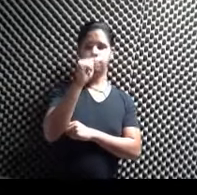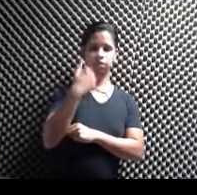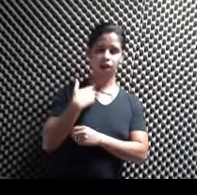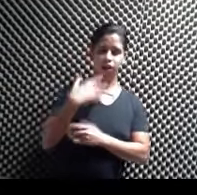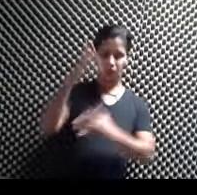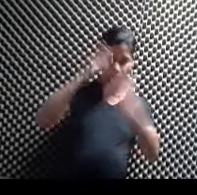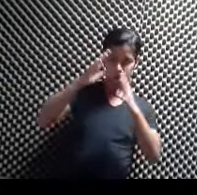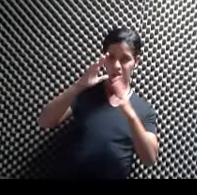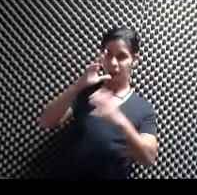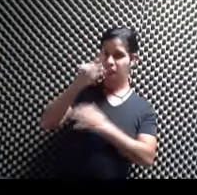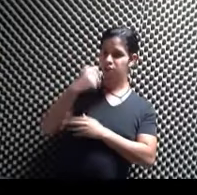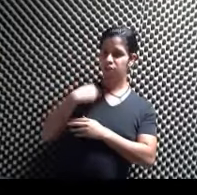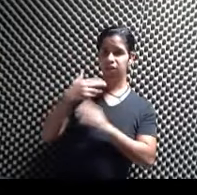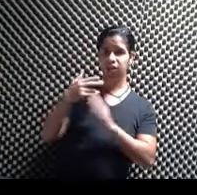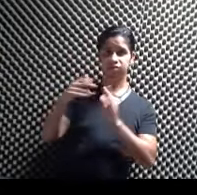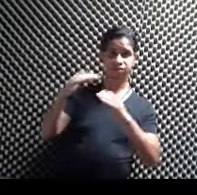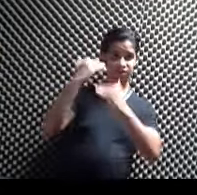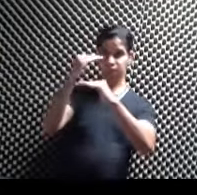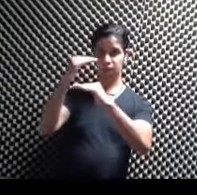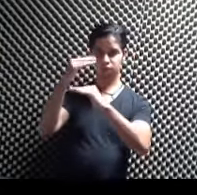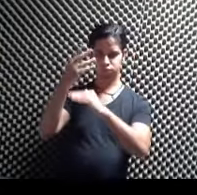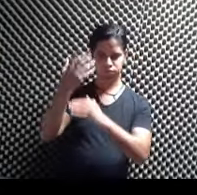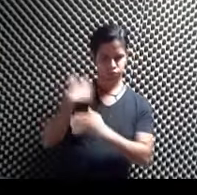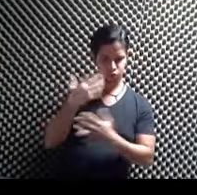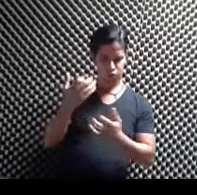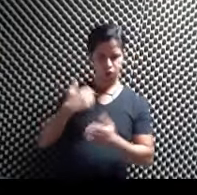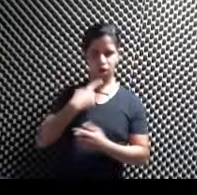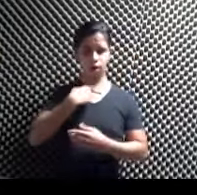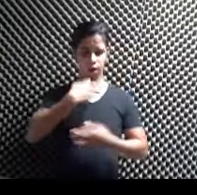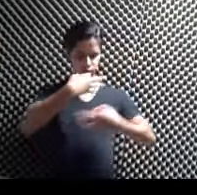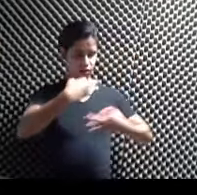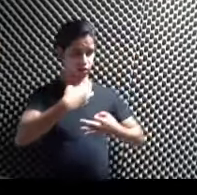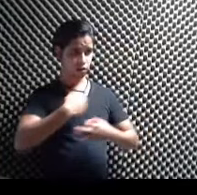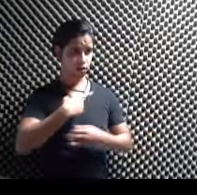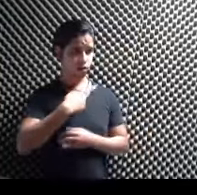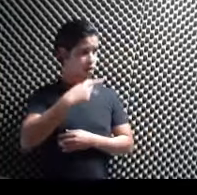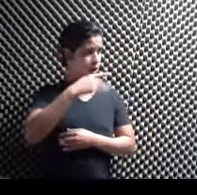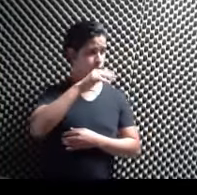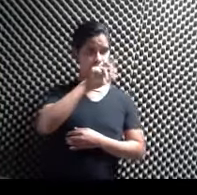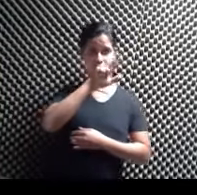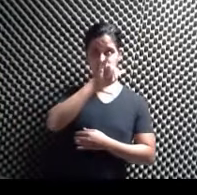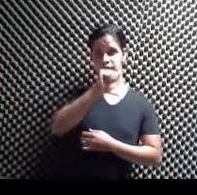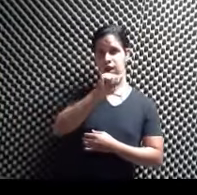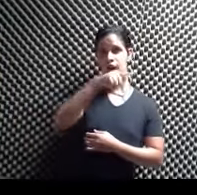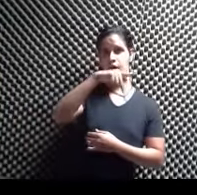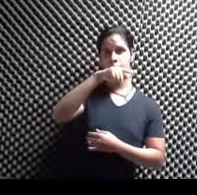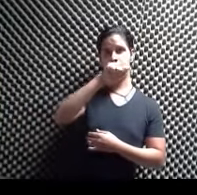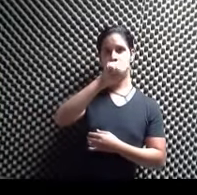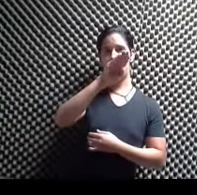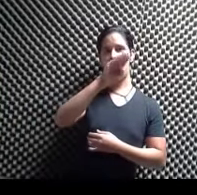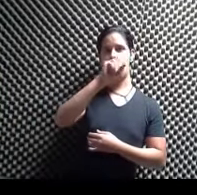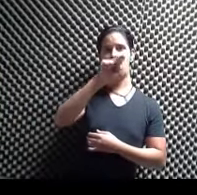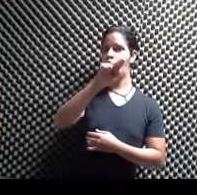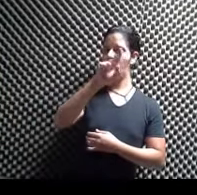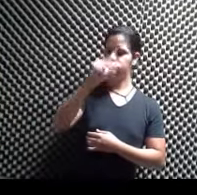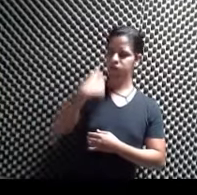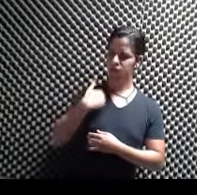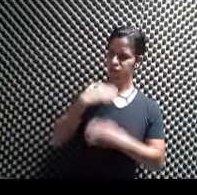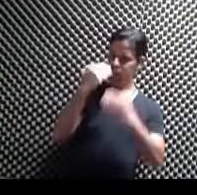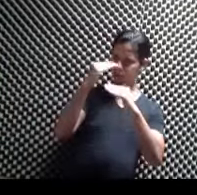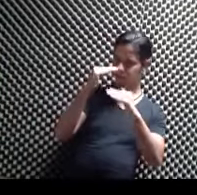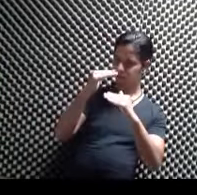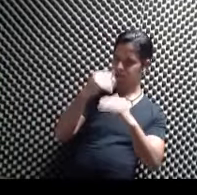censura. ¿Ves? Yo quiero que me explique algo. ¿En qué momento Marian Pavón ha tenido censura? Porque es que ¿cuál es la novedad?